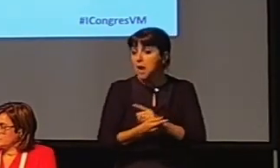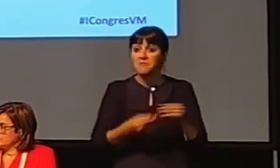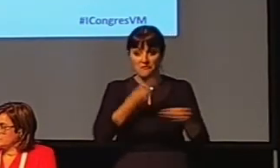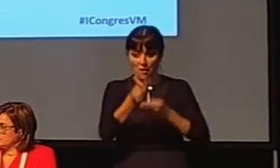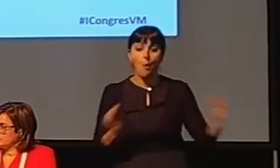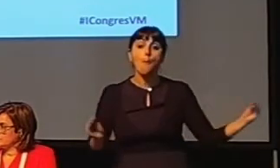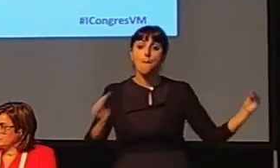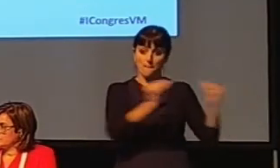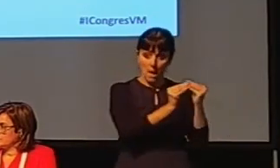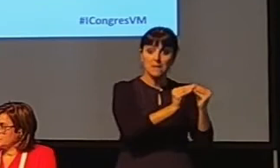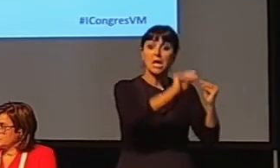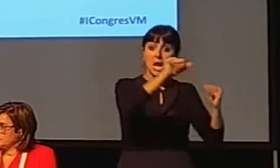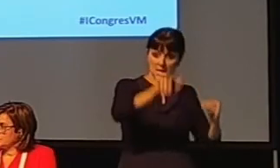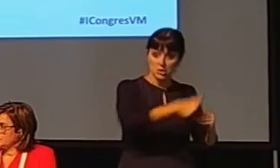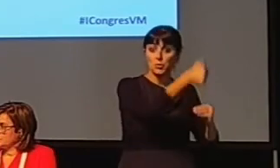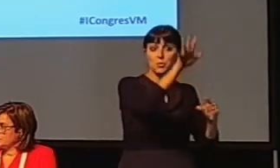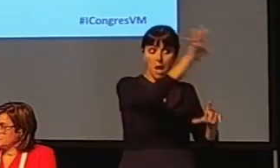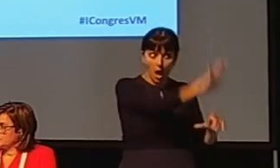Sí, feu-lo.